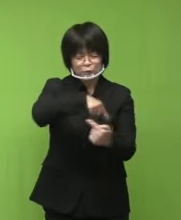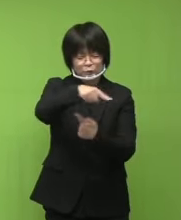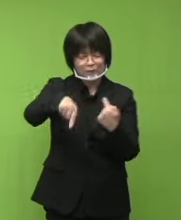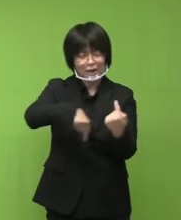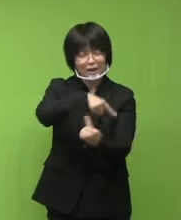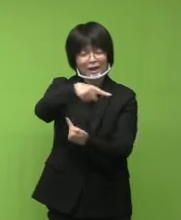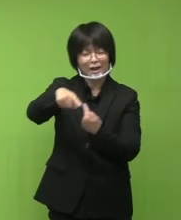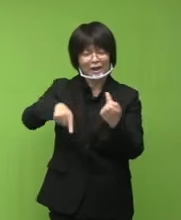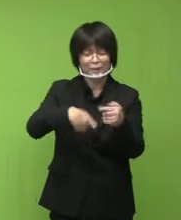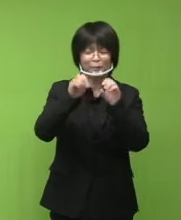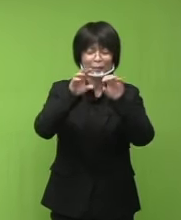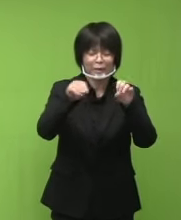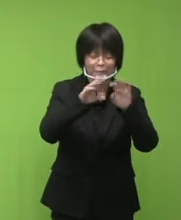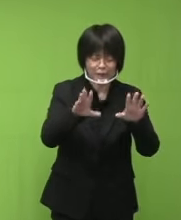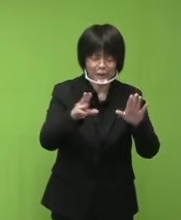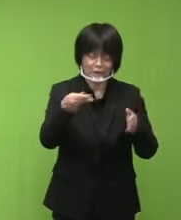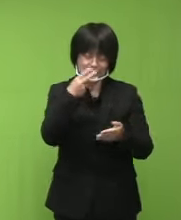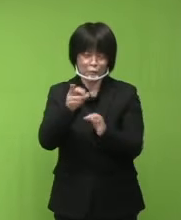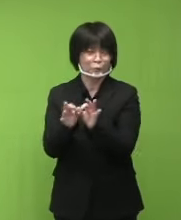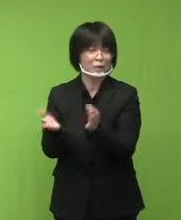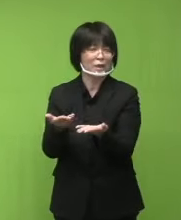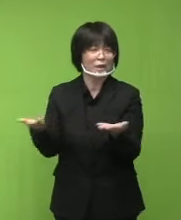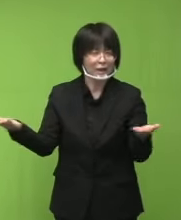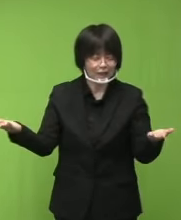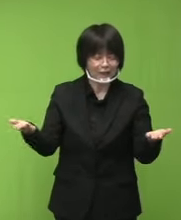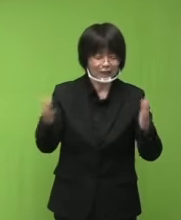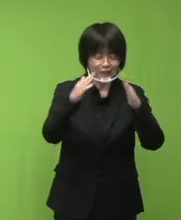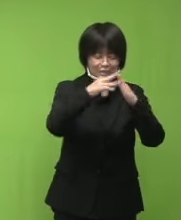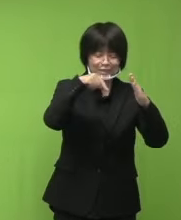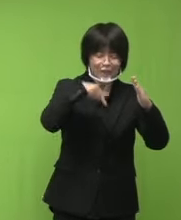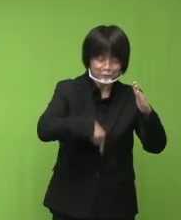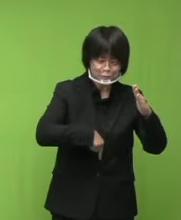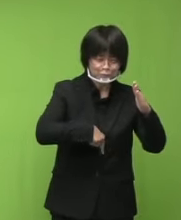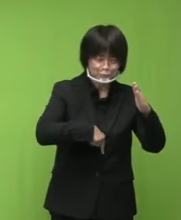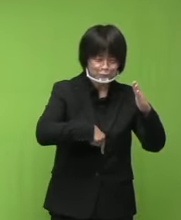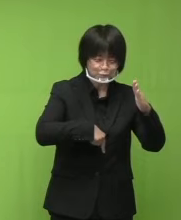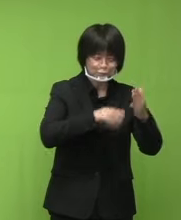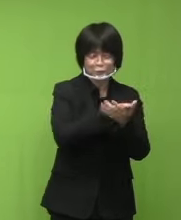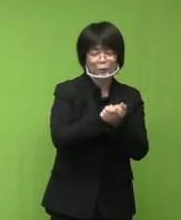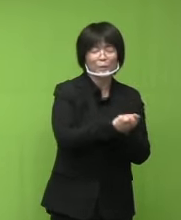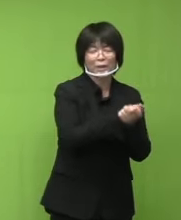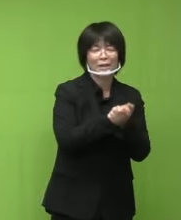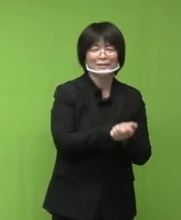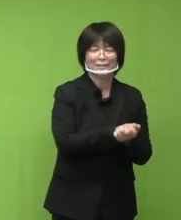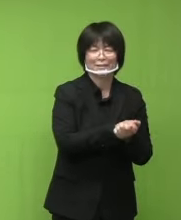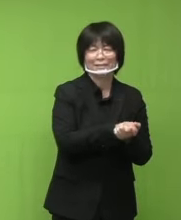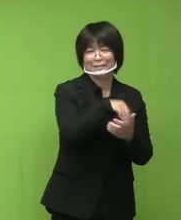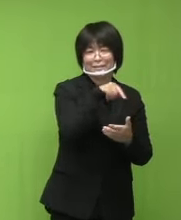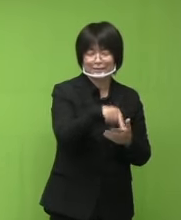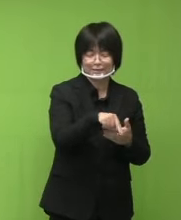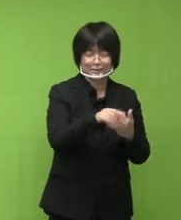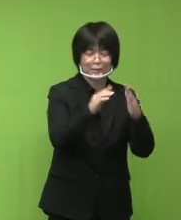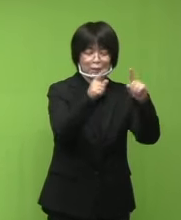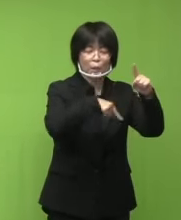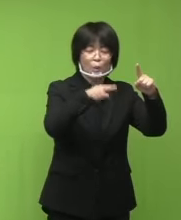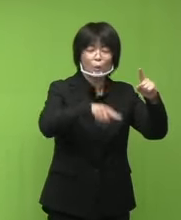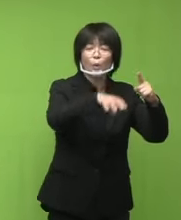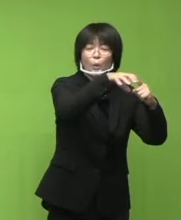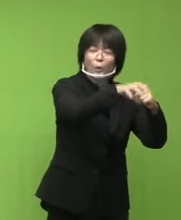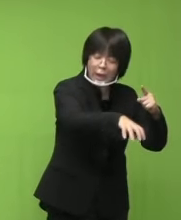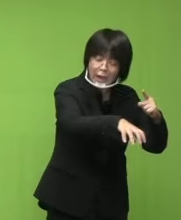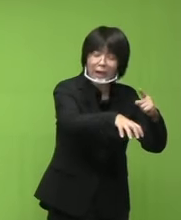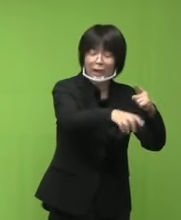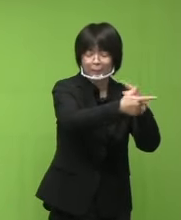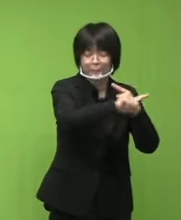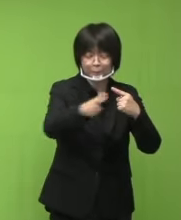げていますが、飲食店をはじめ、ご自宅やご友人宅、また公園など屋外であったとしても、大